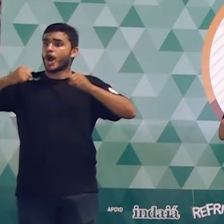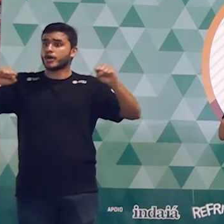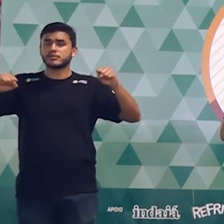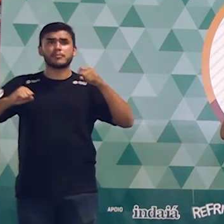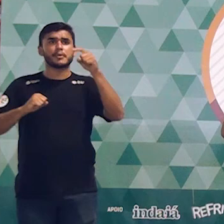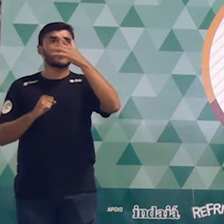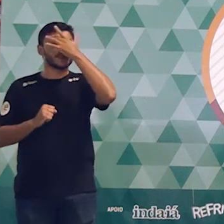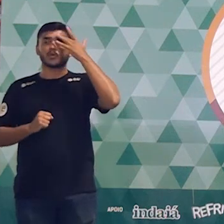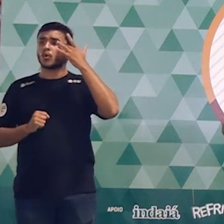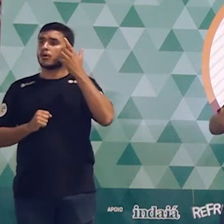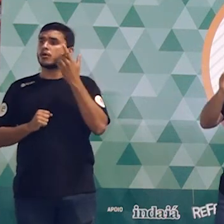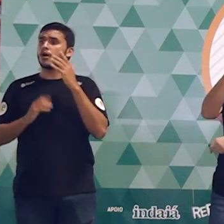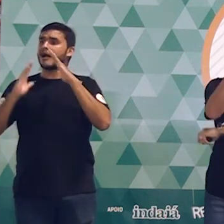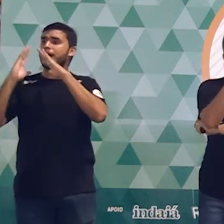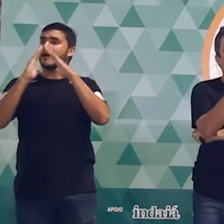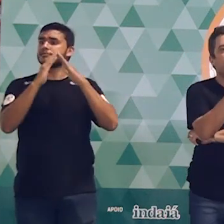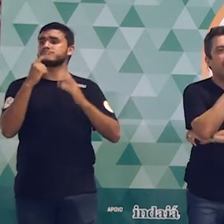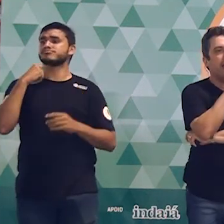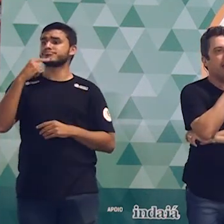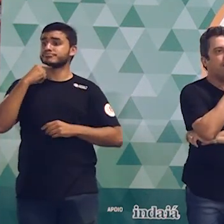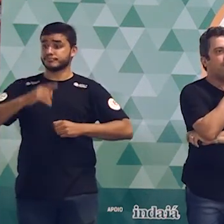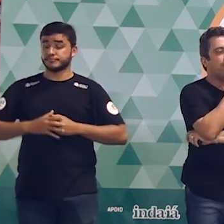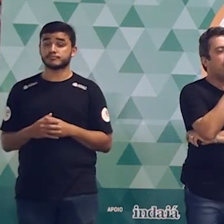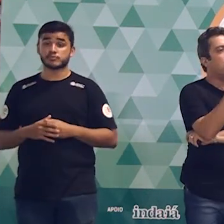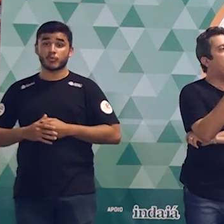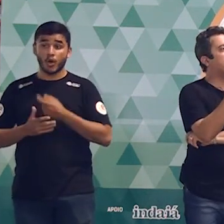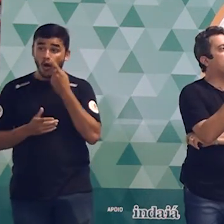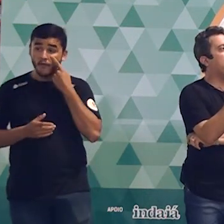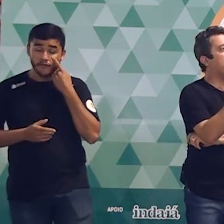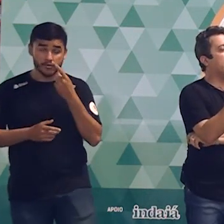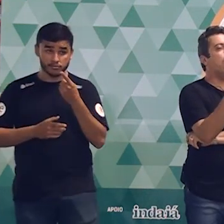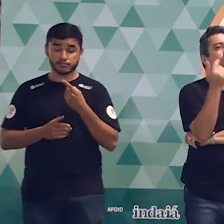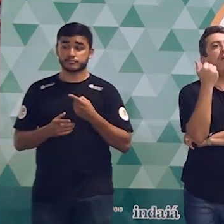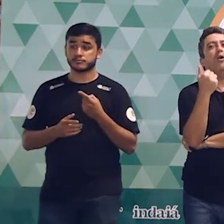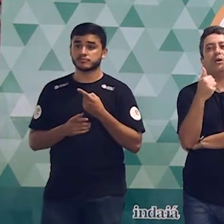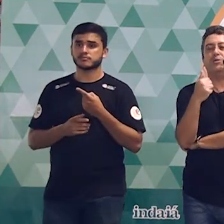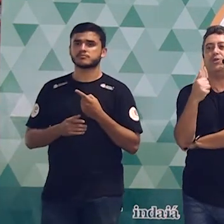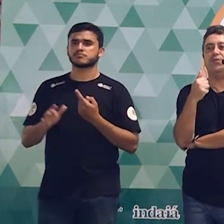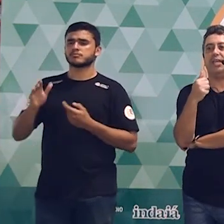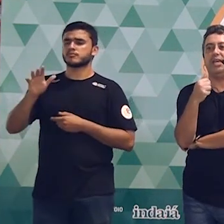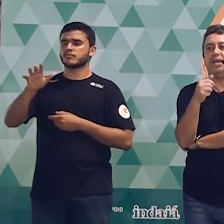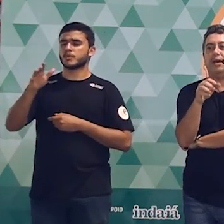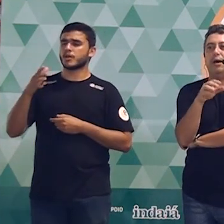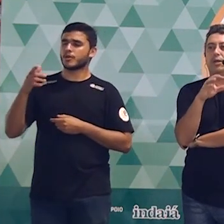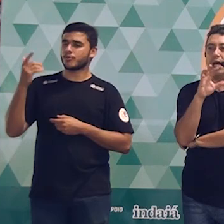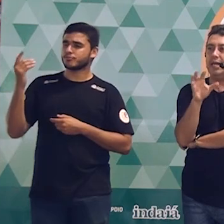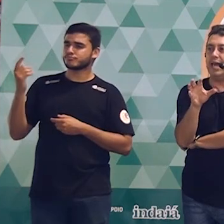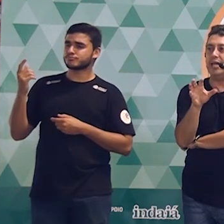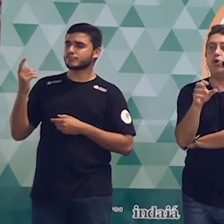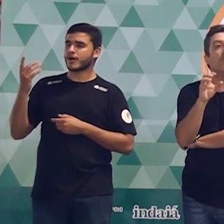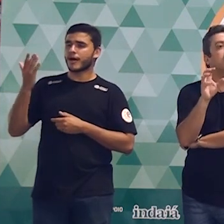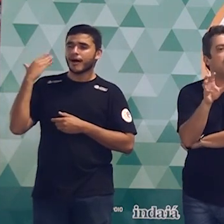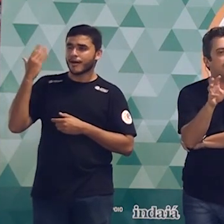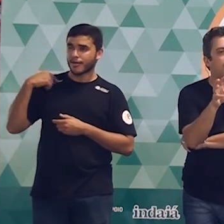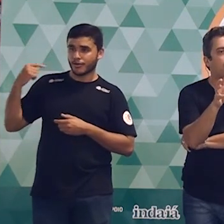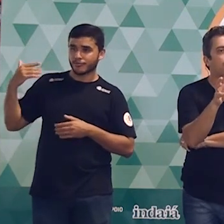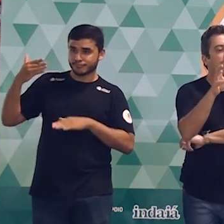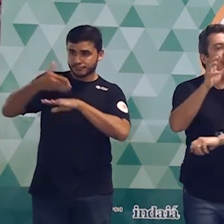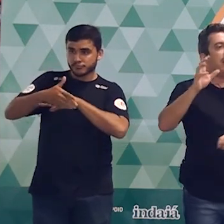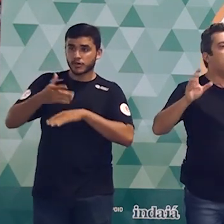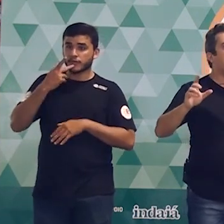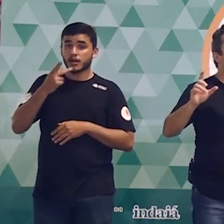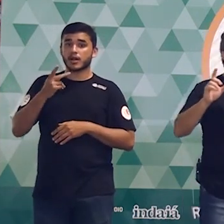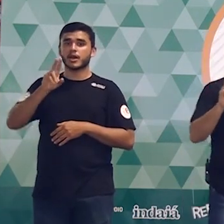vazio demográfico. Só para a gente ter uma ideia, eu mostrei, na última aula que eu estive aqui, a ideia de